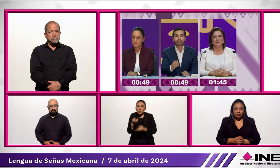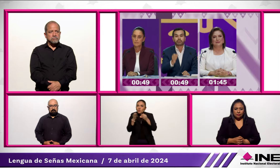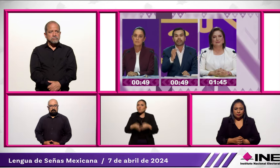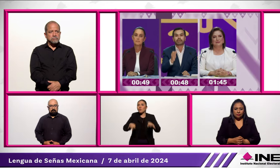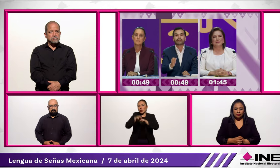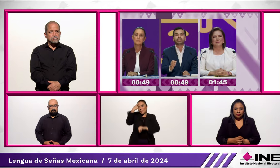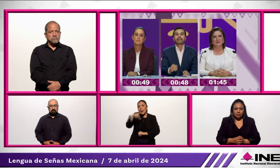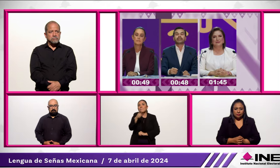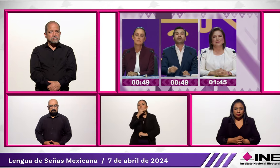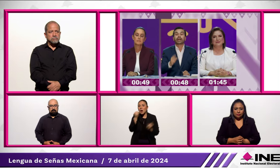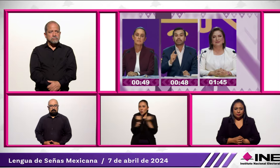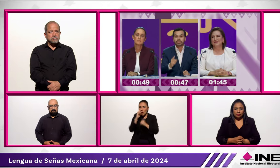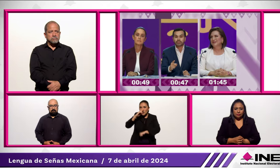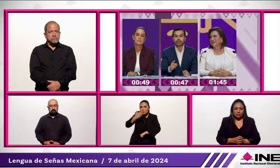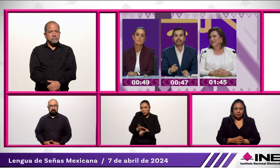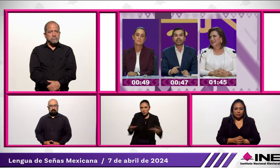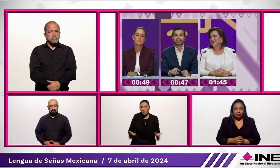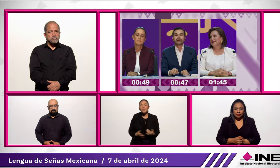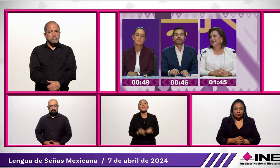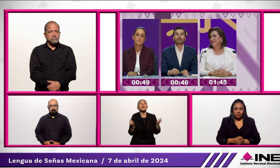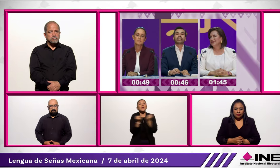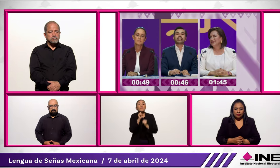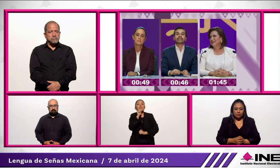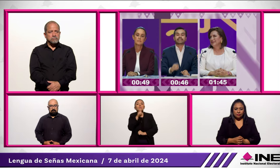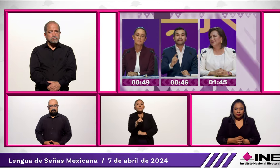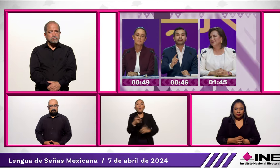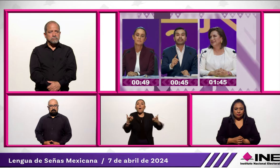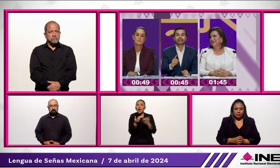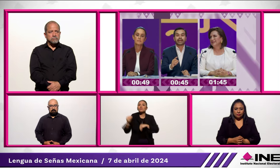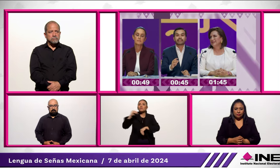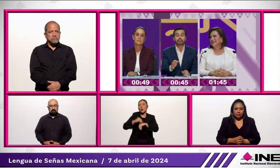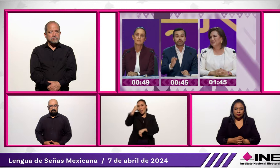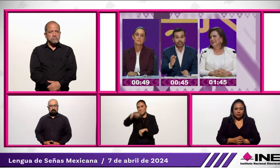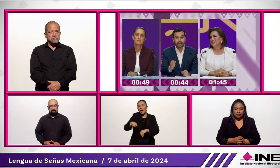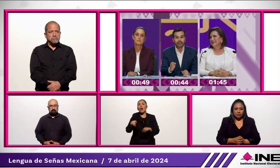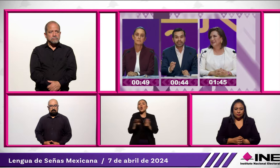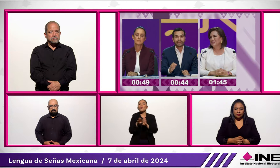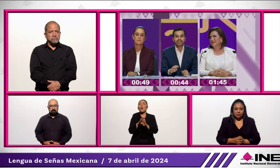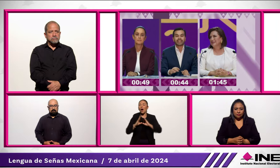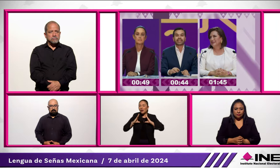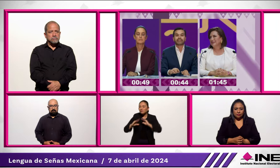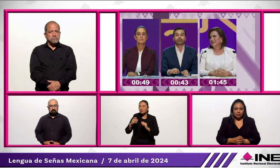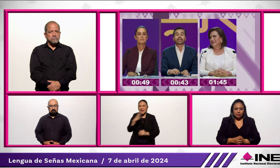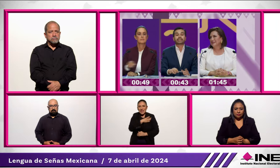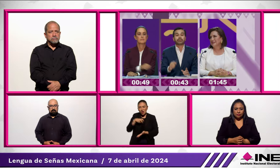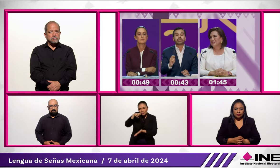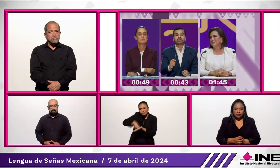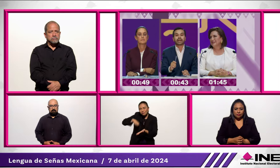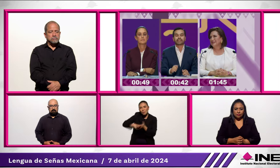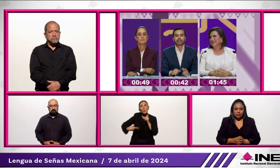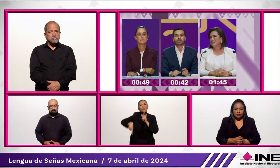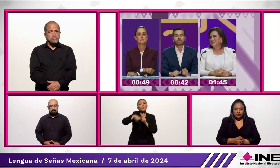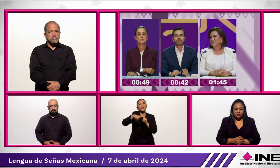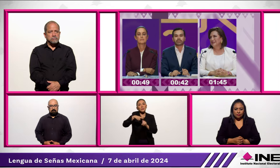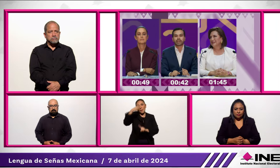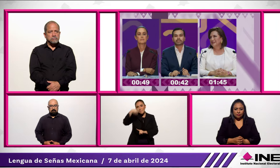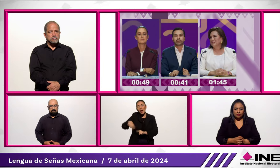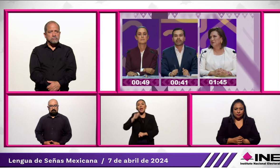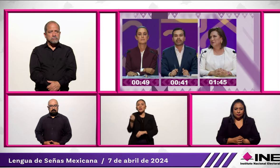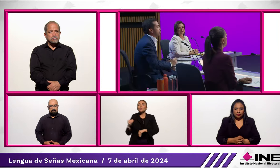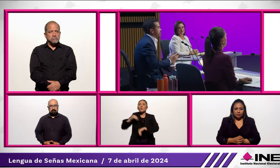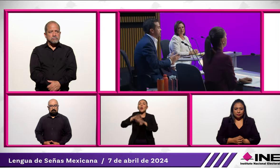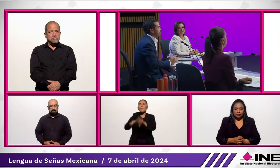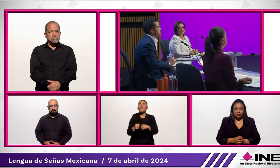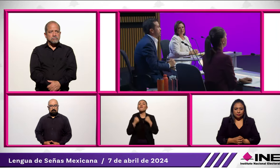paternidad responsable. Logramos también una iniciativa de crianza positiva y de fortalecimiento a los centros nacionales